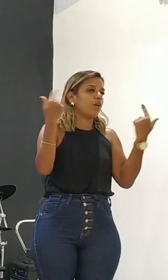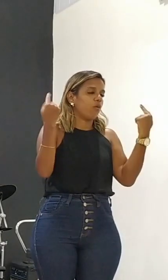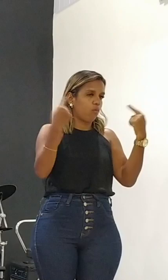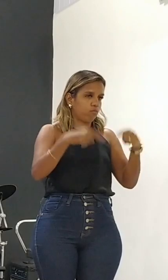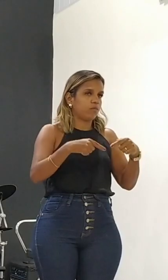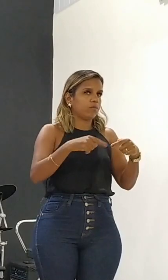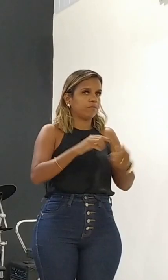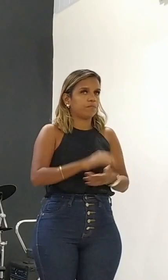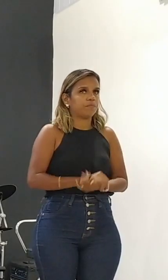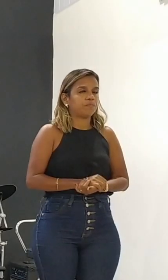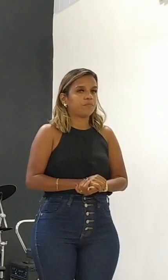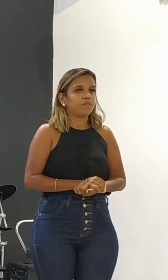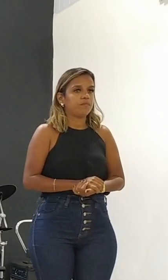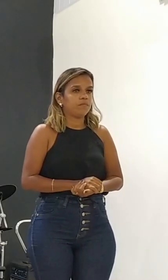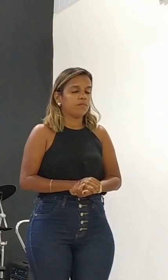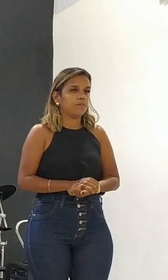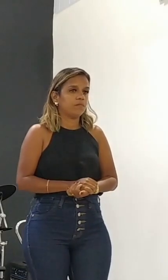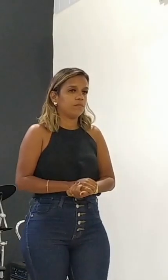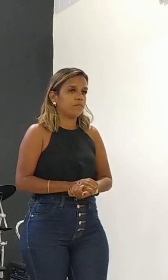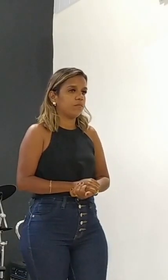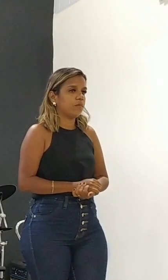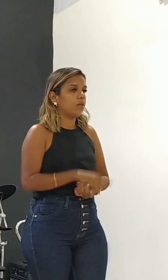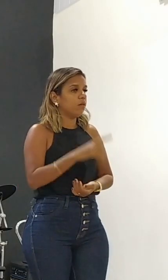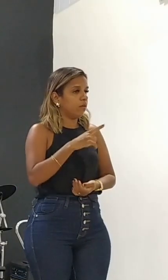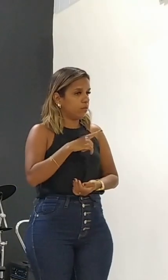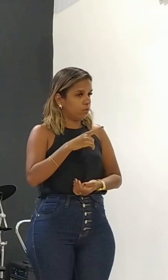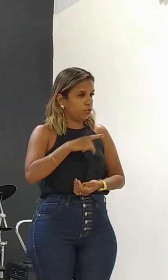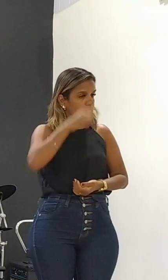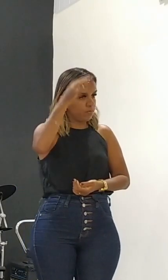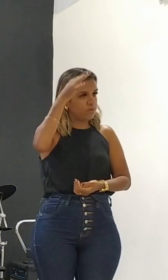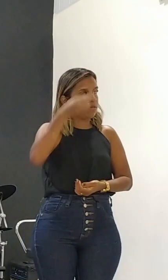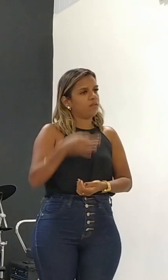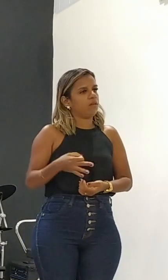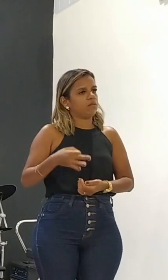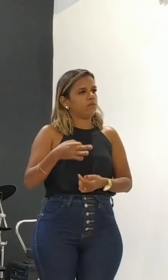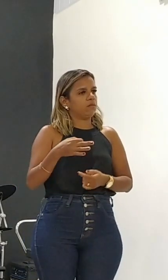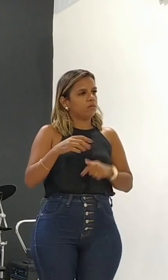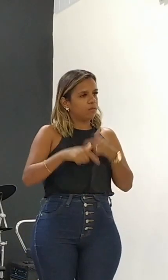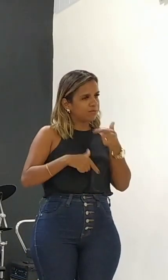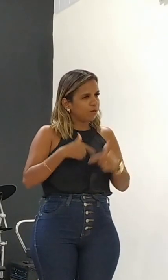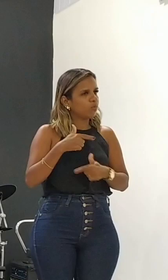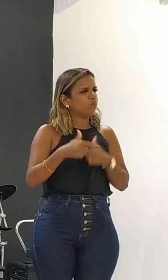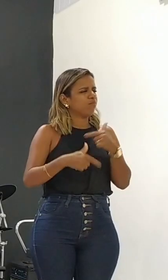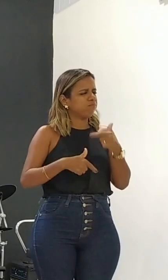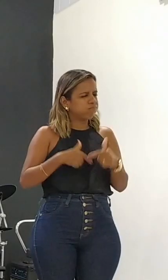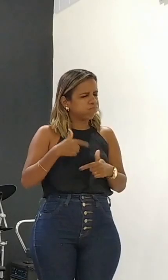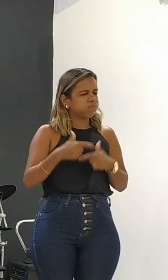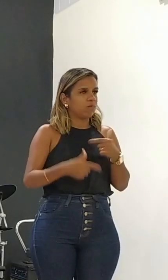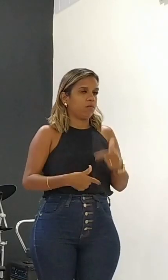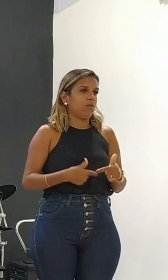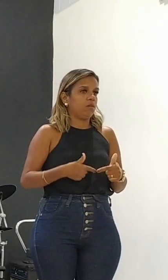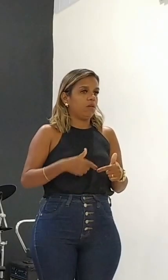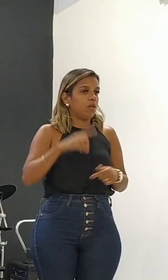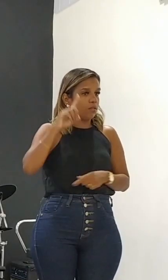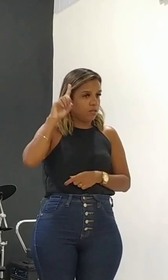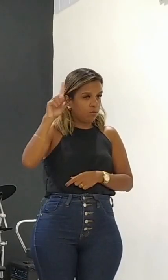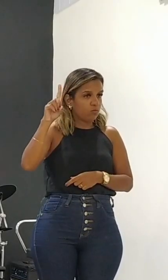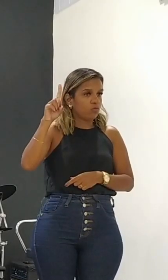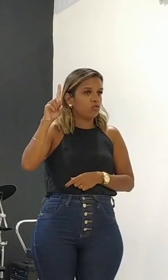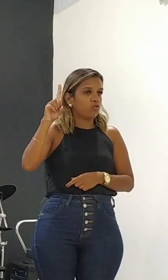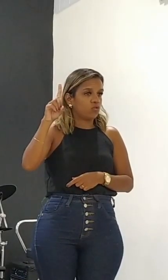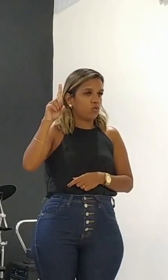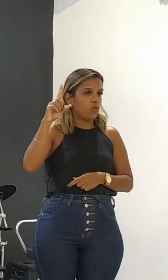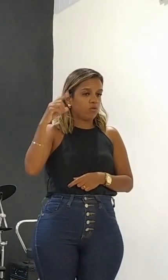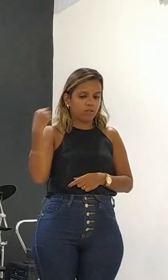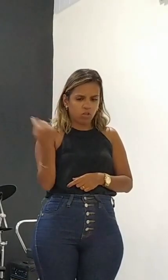fazendo. E nós podemos ter certeza de que no meio dessa luta toda, Deus não vai nos deixar só. Deus não vai